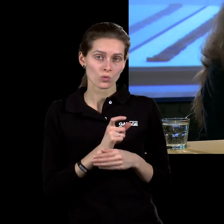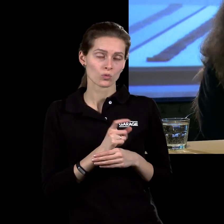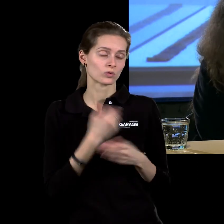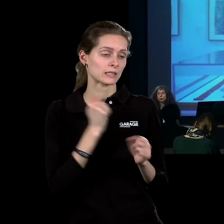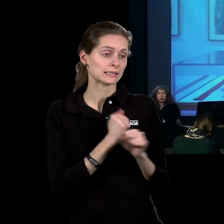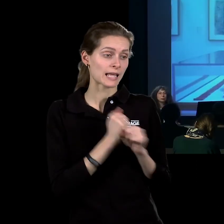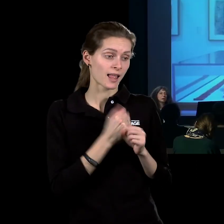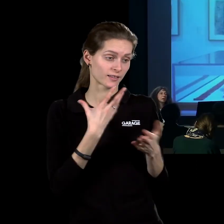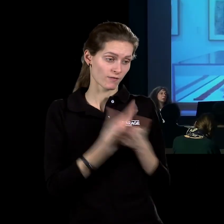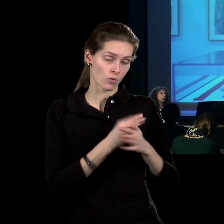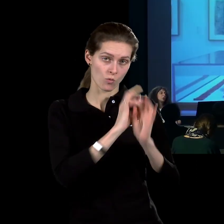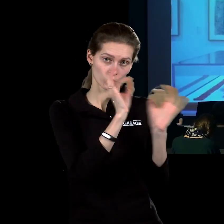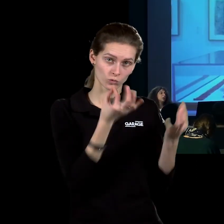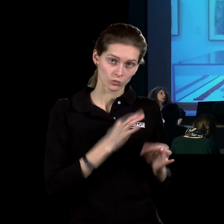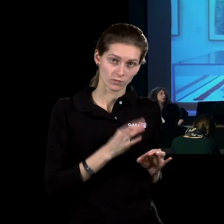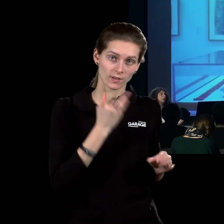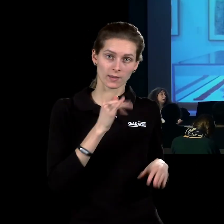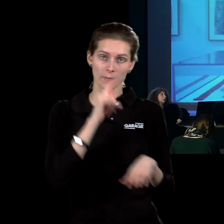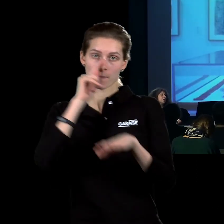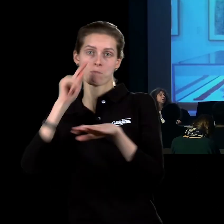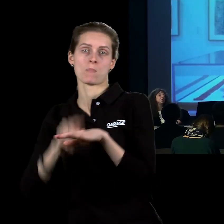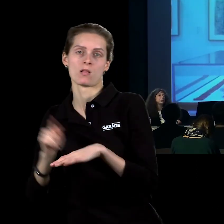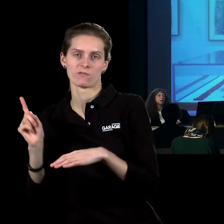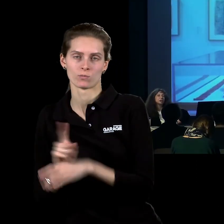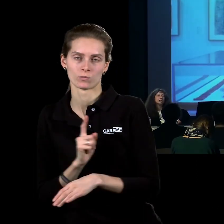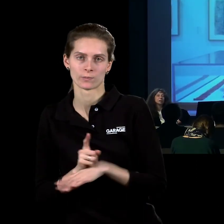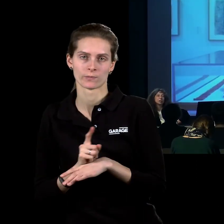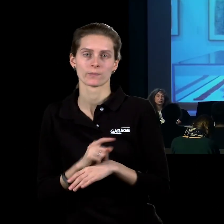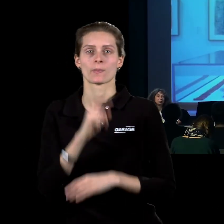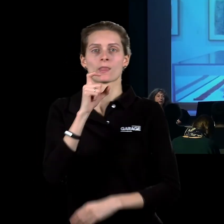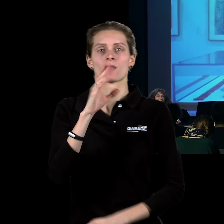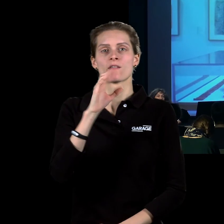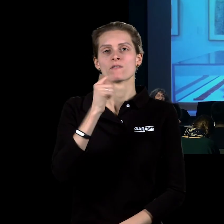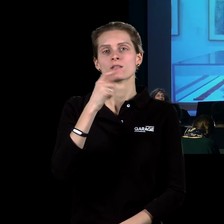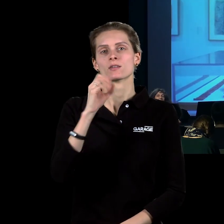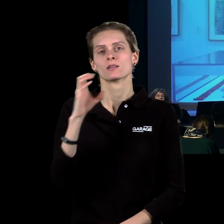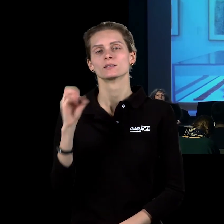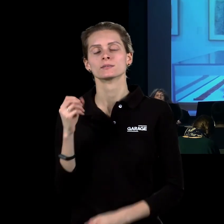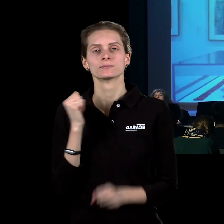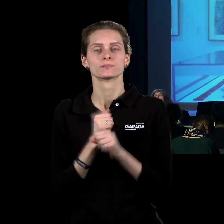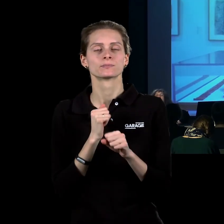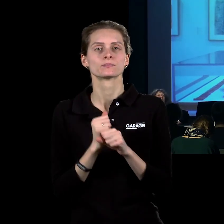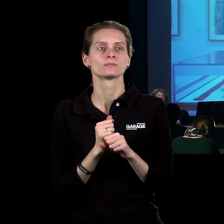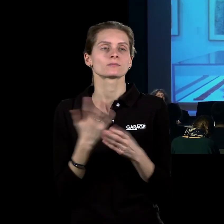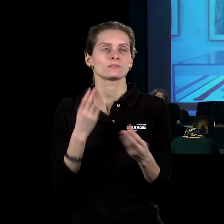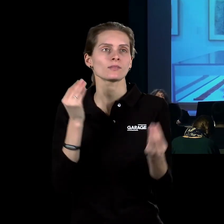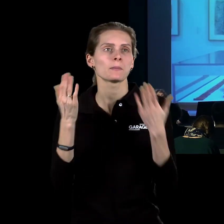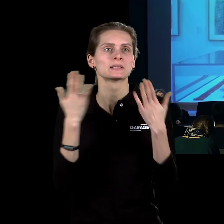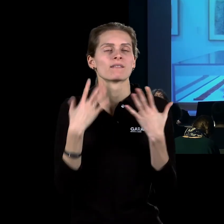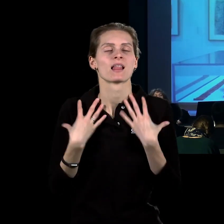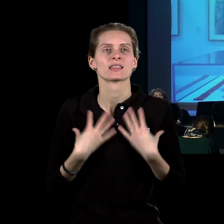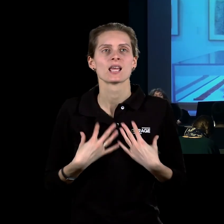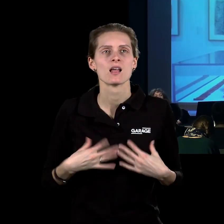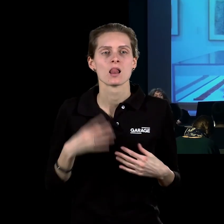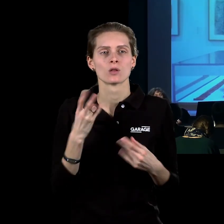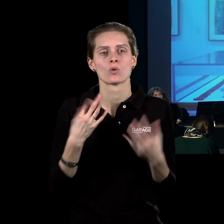изображением. Вот то, что делает Эва Гессе, это, конечно, некое представление телесности, но телесности, которая перестает